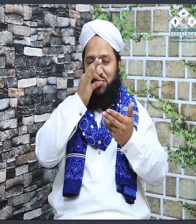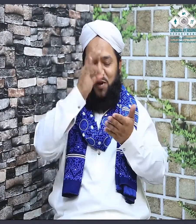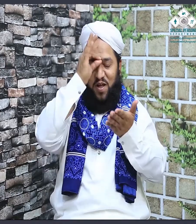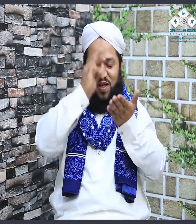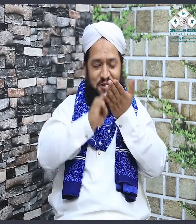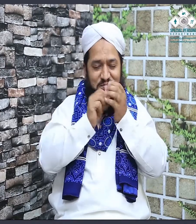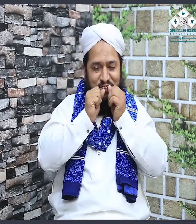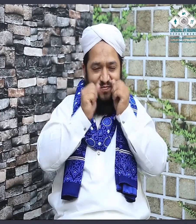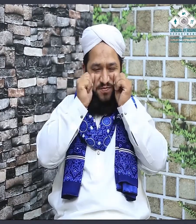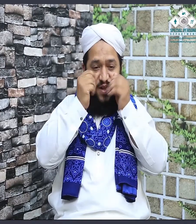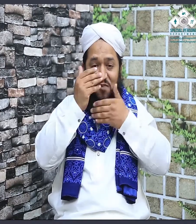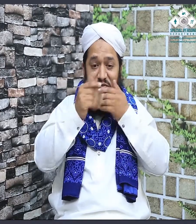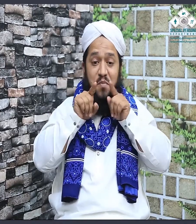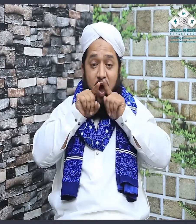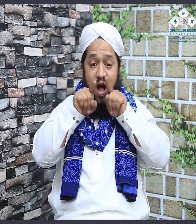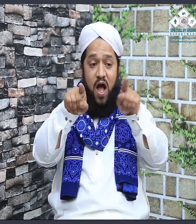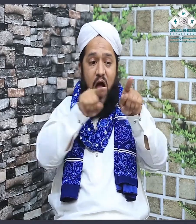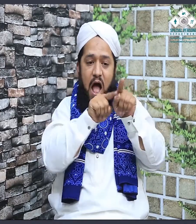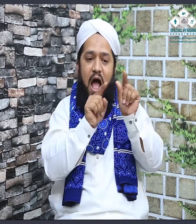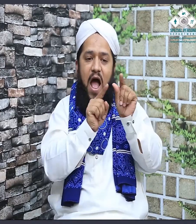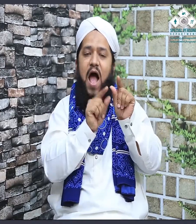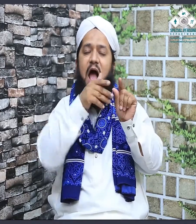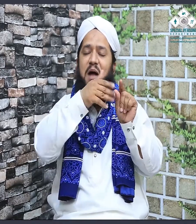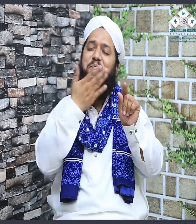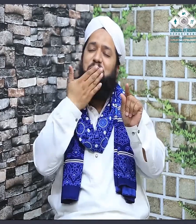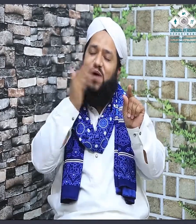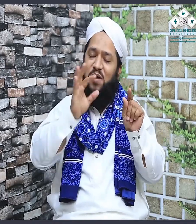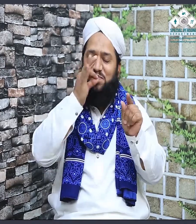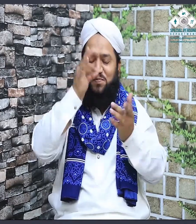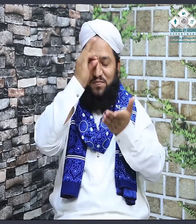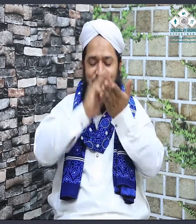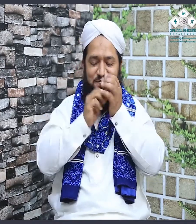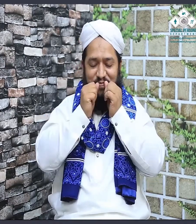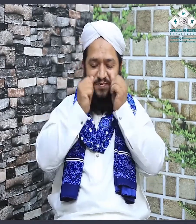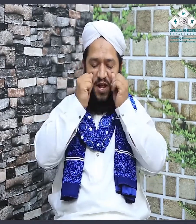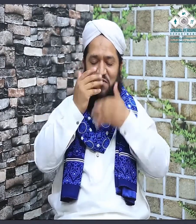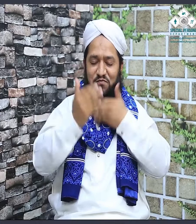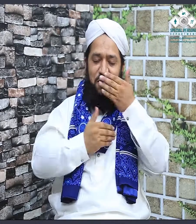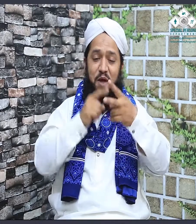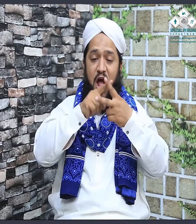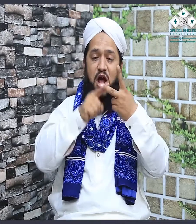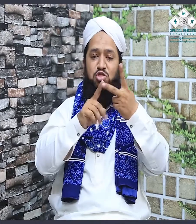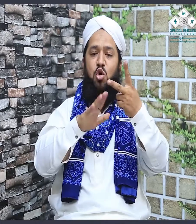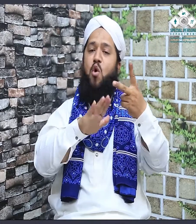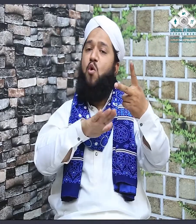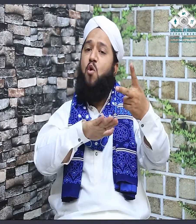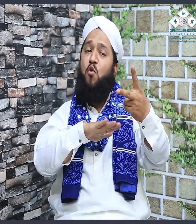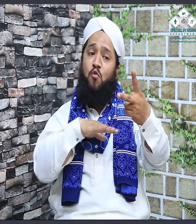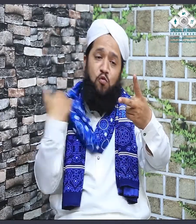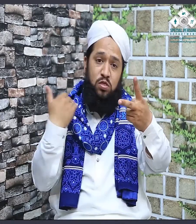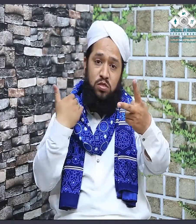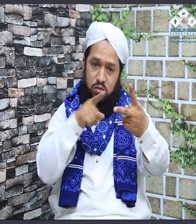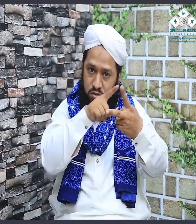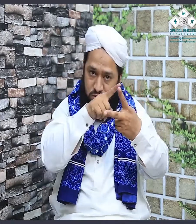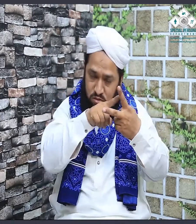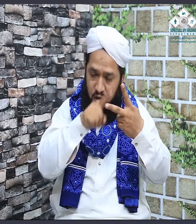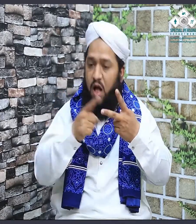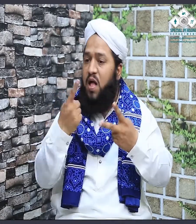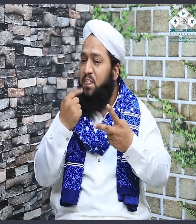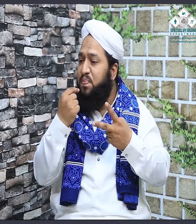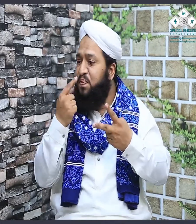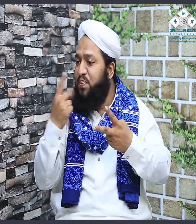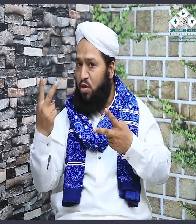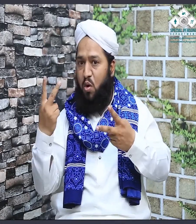کے بارے میں کیا فرمایا. سرور کائنات علیہ الصلوۃ والسلام نے ارشاد فرمایا کہ ہمارے لیے 2 مرے ہوئے جانور اور 2 خون حلال